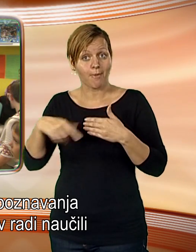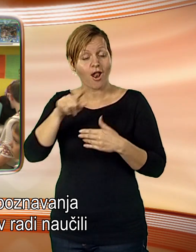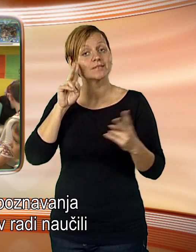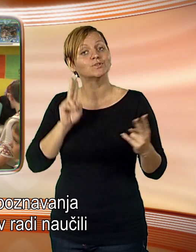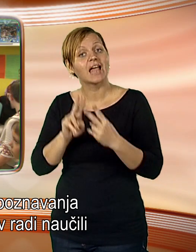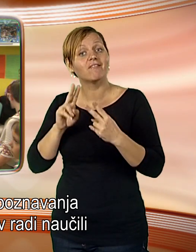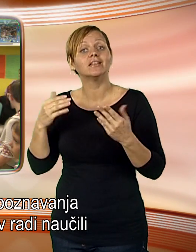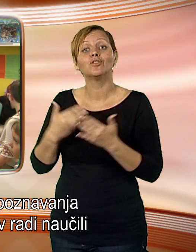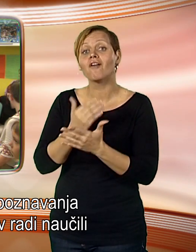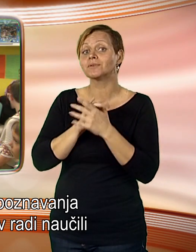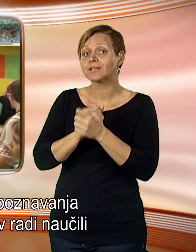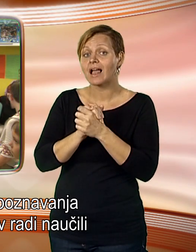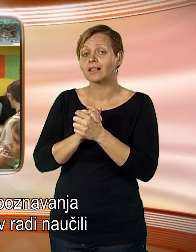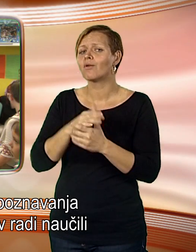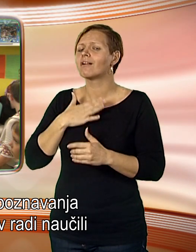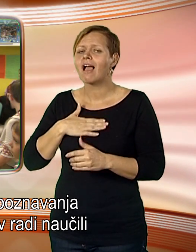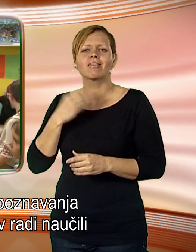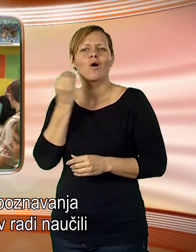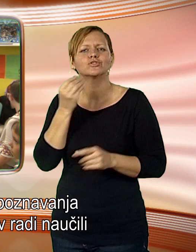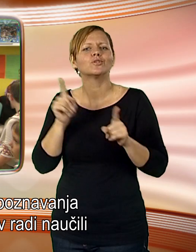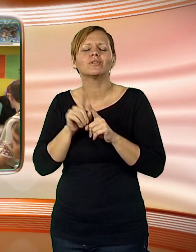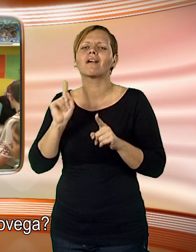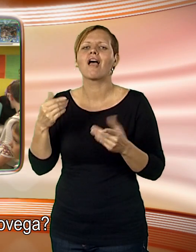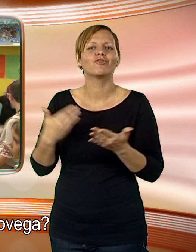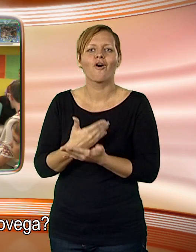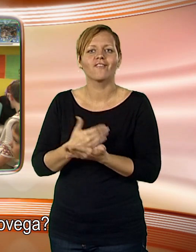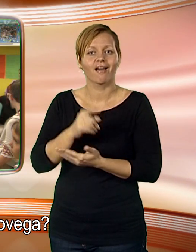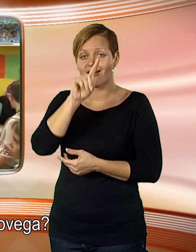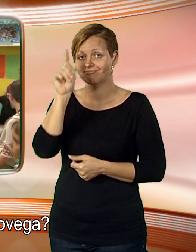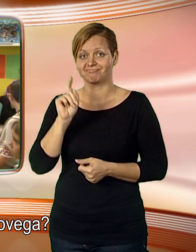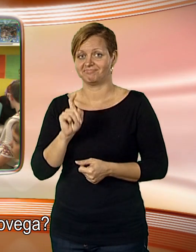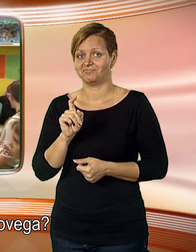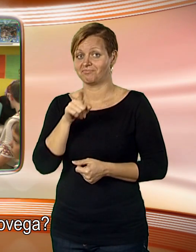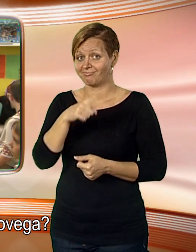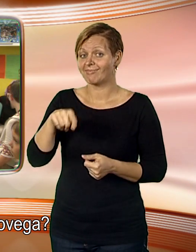Bi se poleg spoznavanja novih prijateljev radi naučili tudi kaj novega?